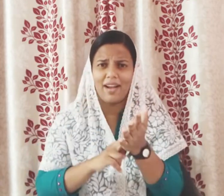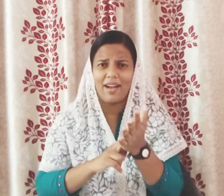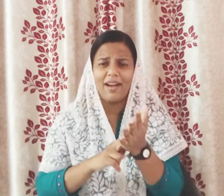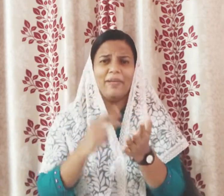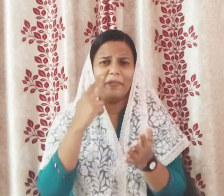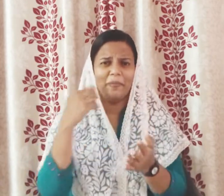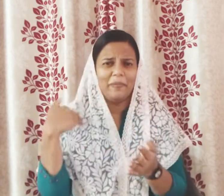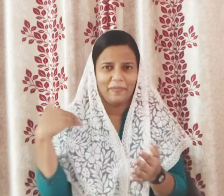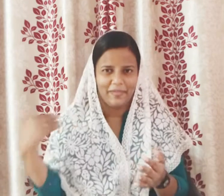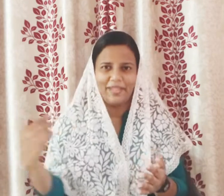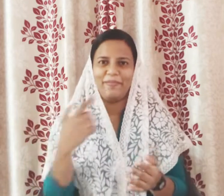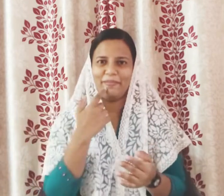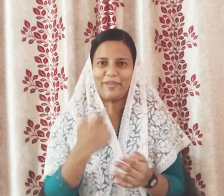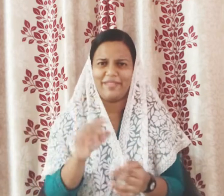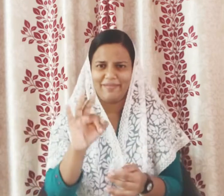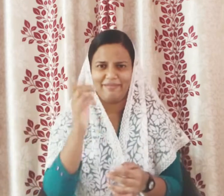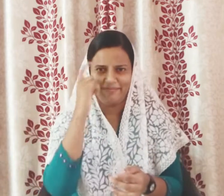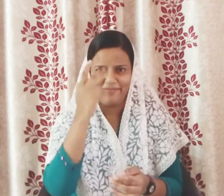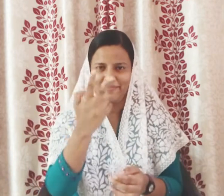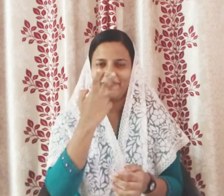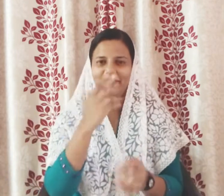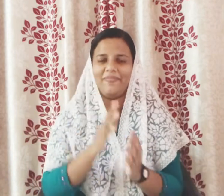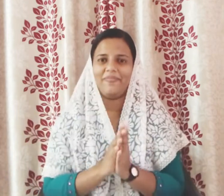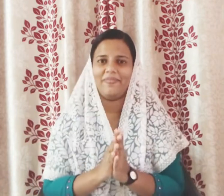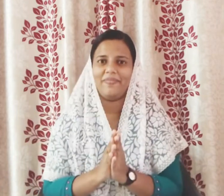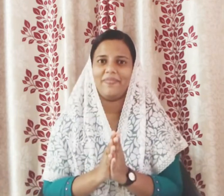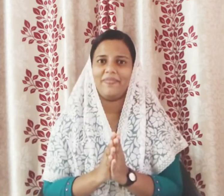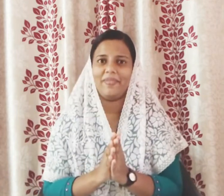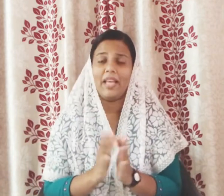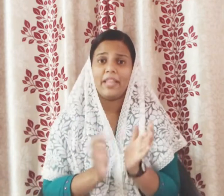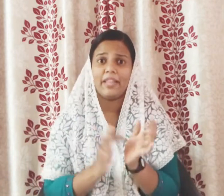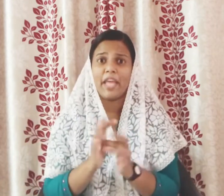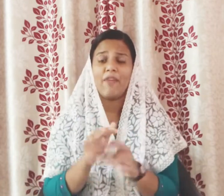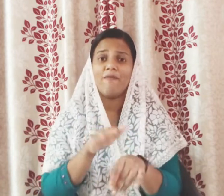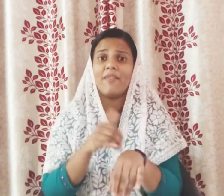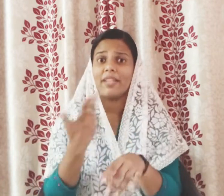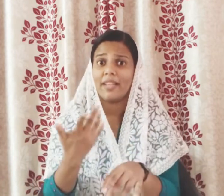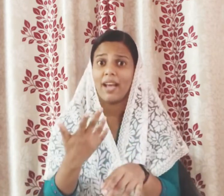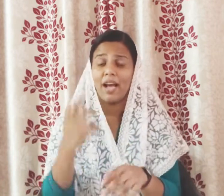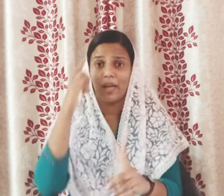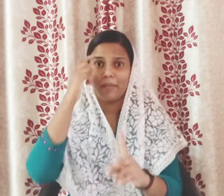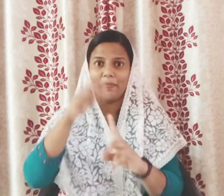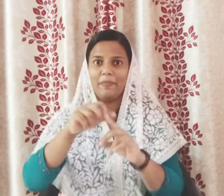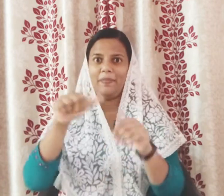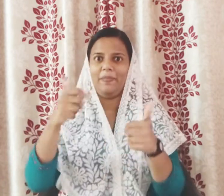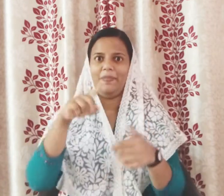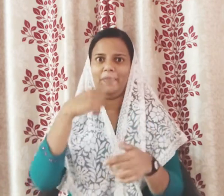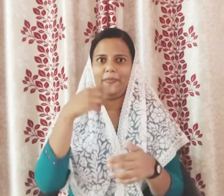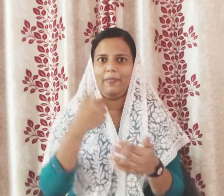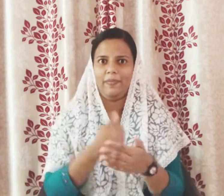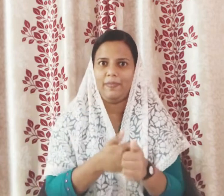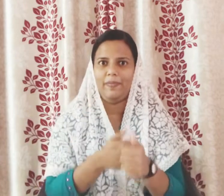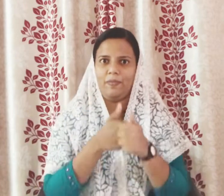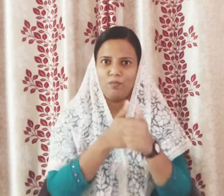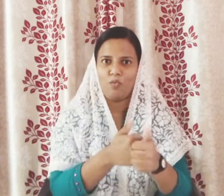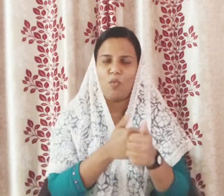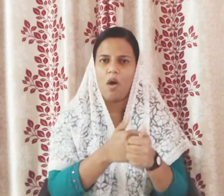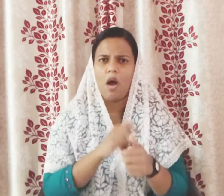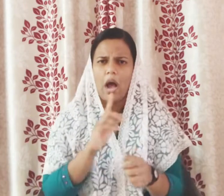നമ്മൾ കണ്ടെത്തണം. ഇങ്ങോട്ട് നോക്കിക്കേ, ഞാൻ പറയുന്നത് ശ്രദ്ധിച്ചു കേട്ടെ. ആമേൻ, ദൈവം വിളിച്ചത് ജയകരമായി ജീവിക്കുവാനാണ്. ആ ജയകരമായ